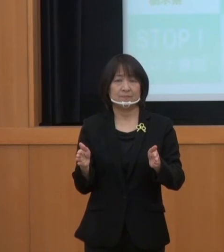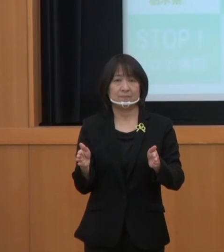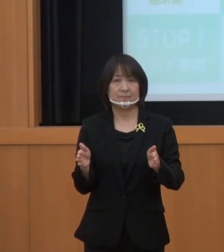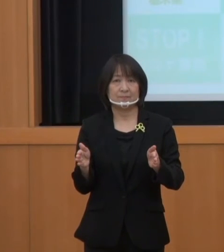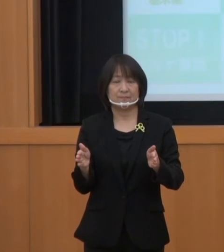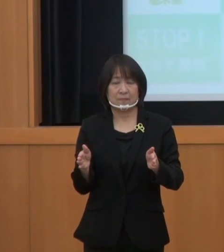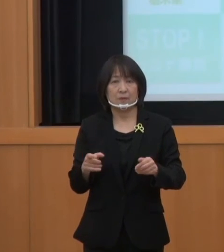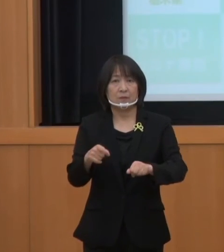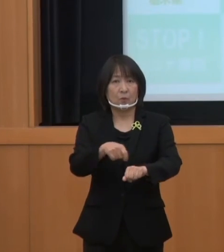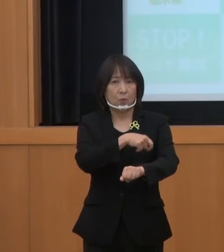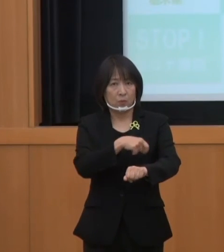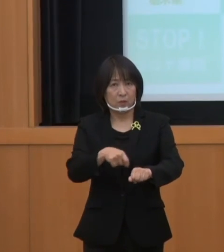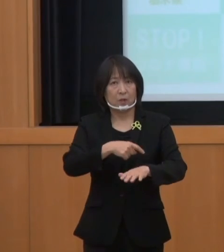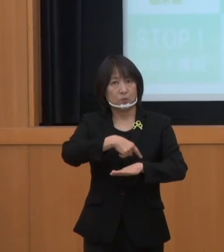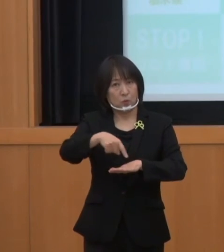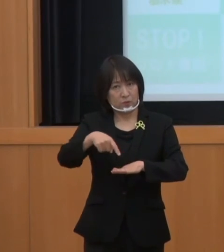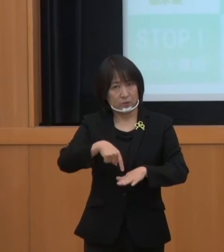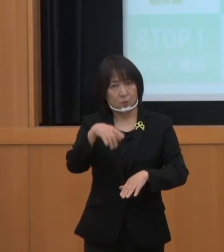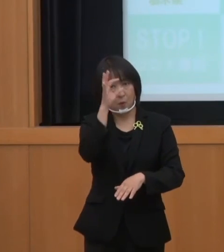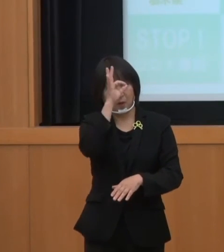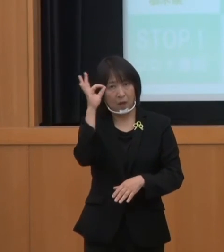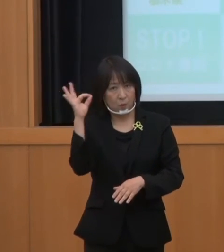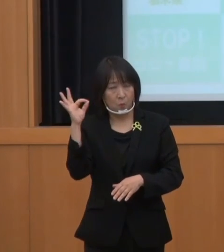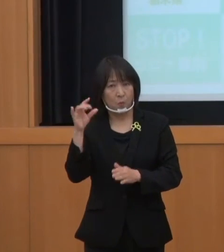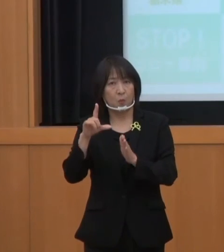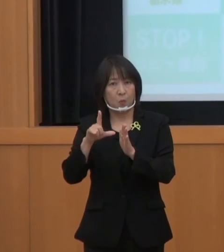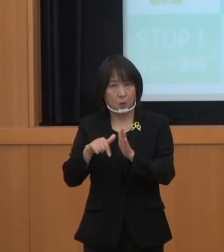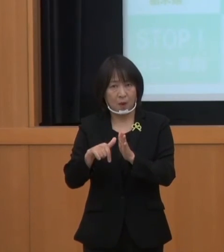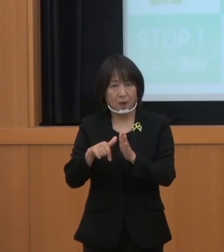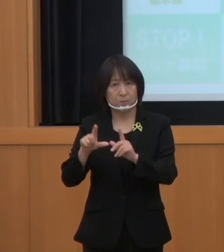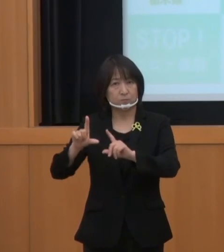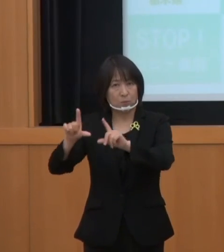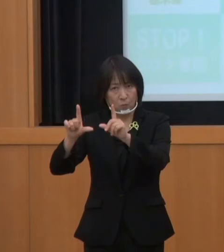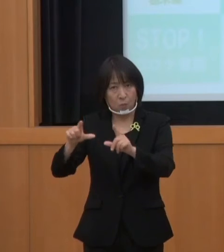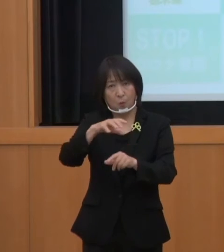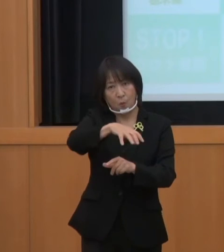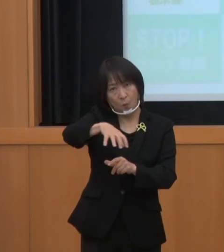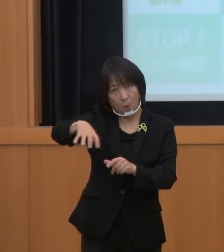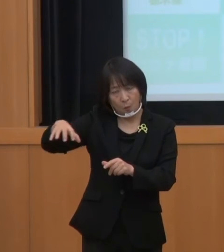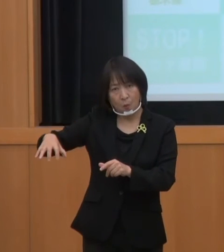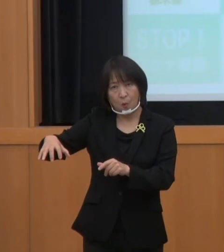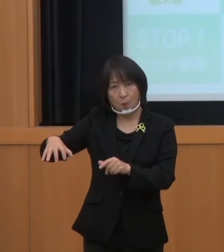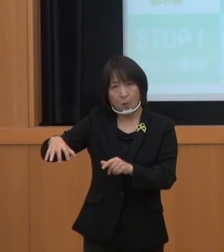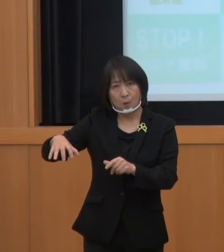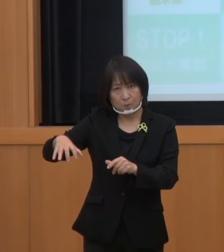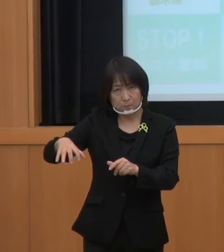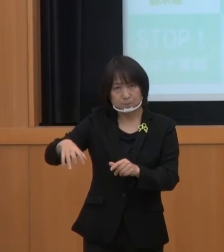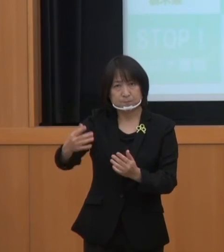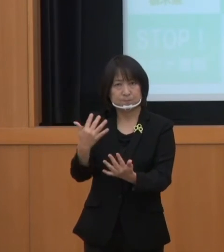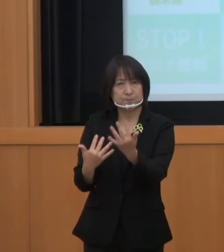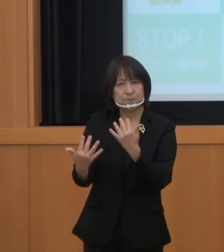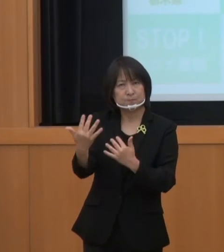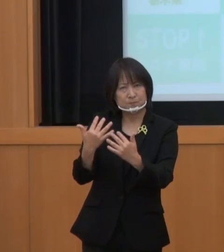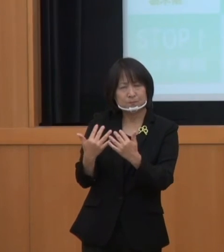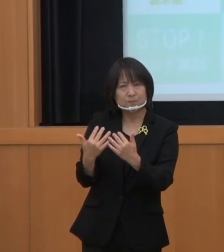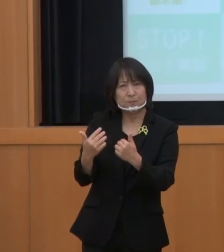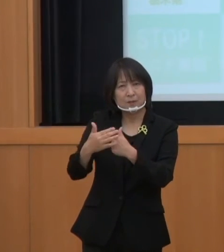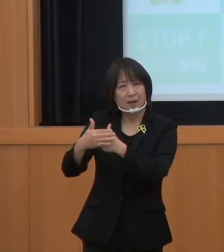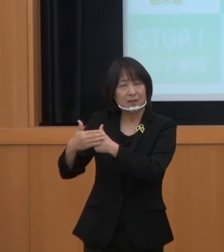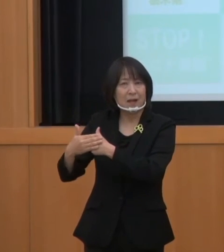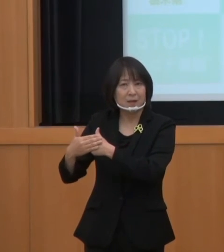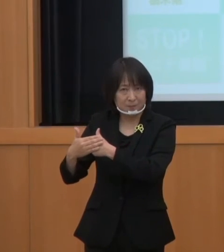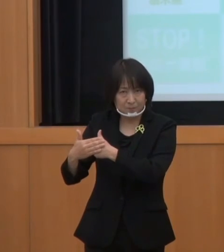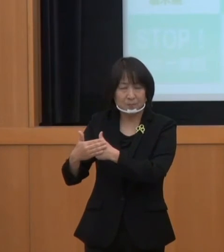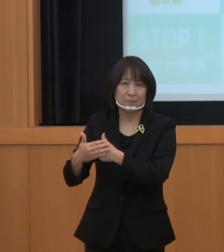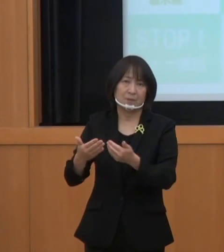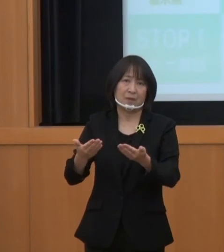特に栃木県の観光は首都圏4都圏で支えられているという実情があ